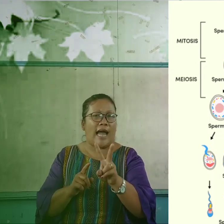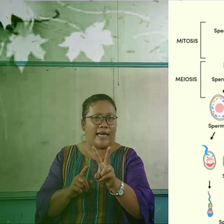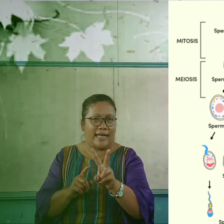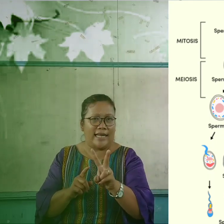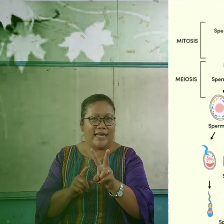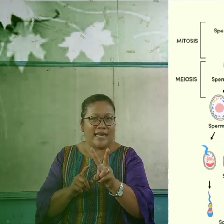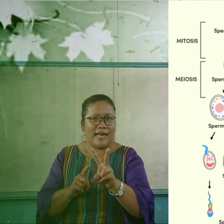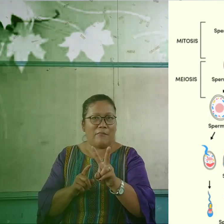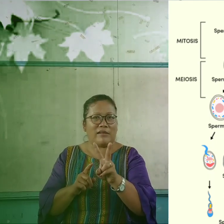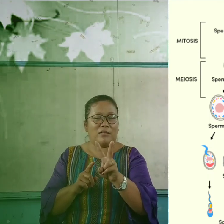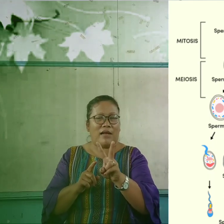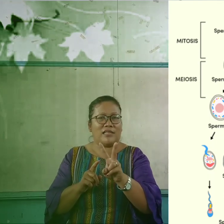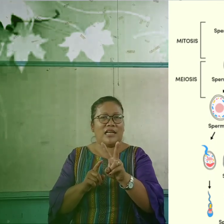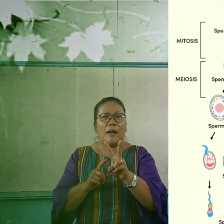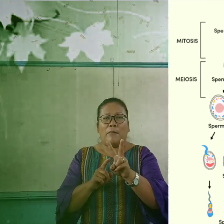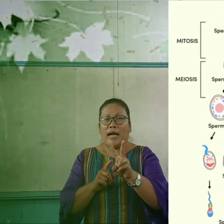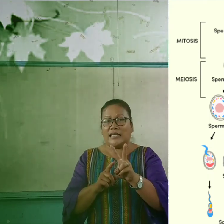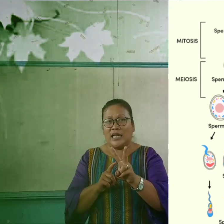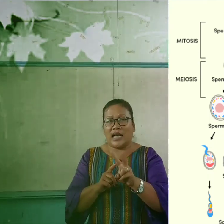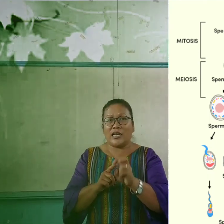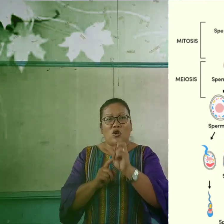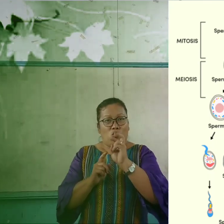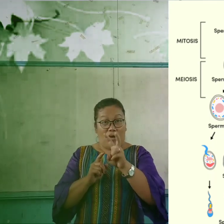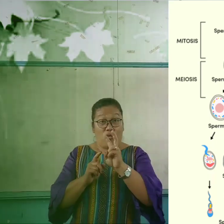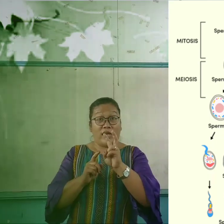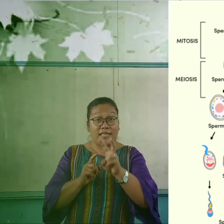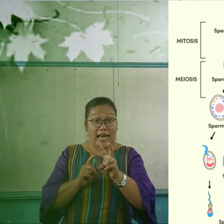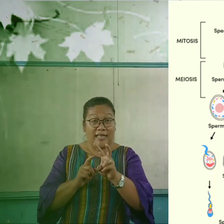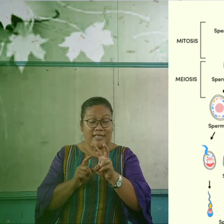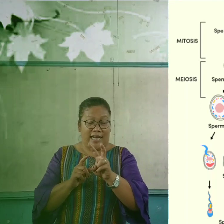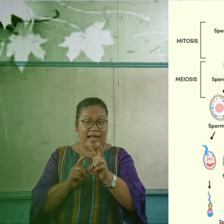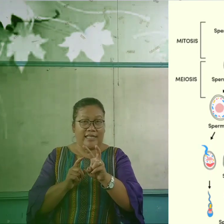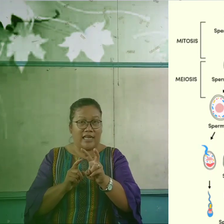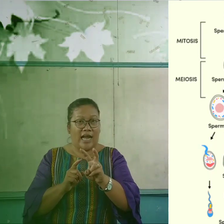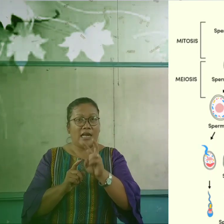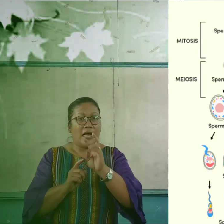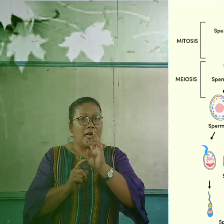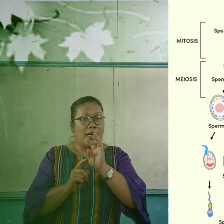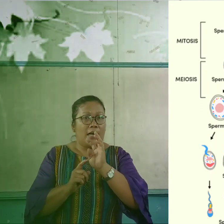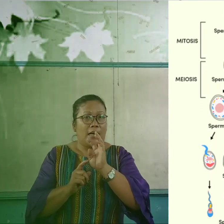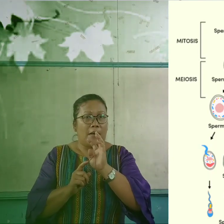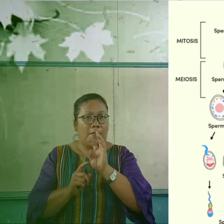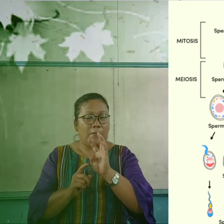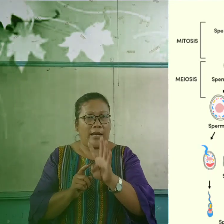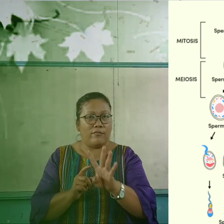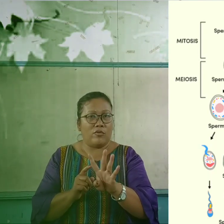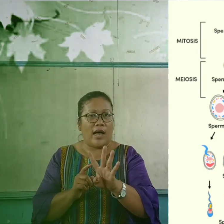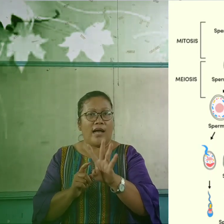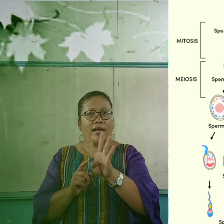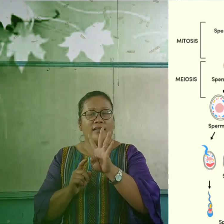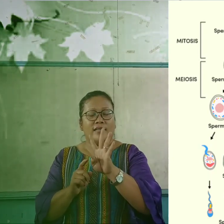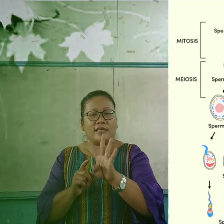kali dan masing-masing menghasilkan dua buah sel sehingga dihasilkan 4 buah sel